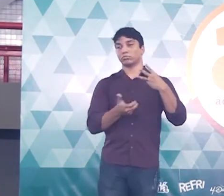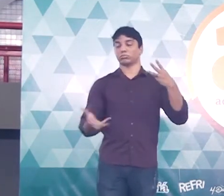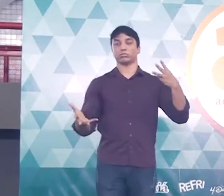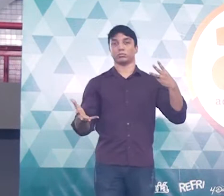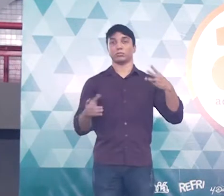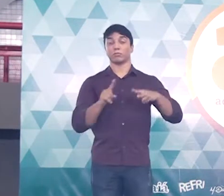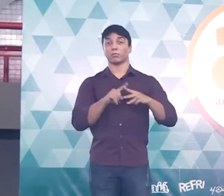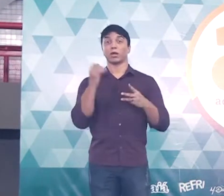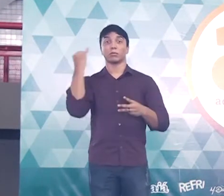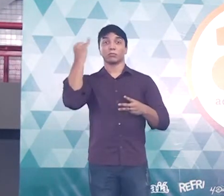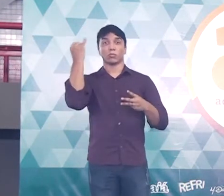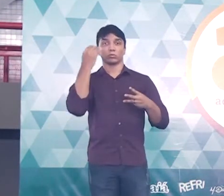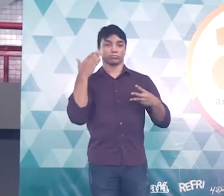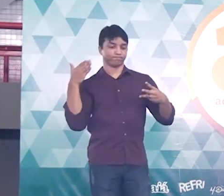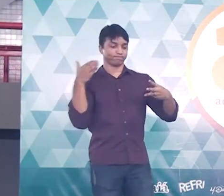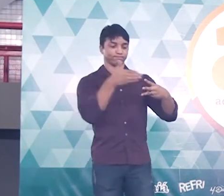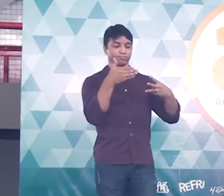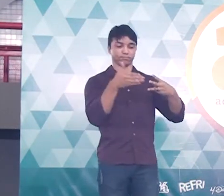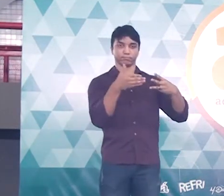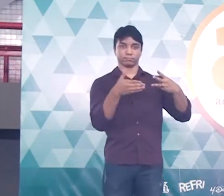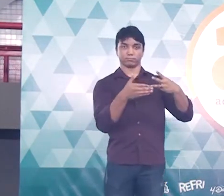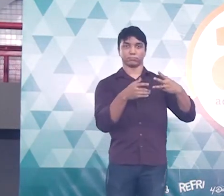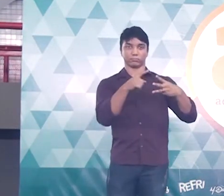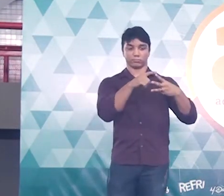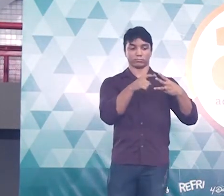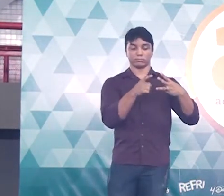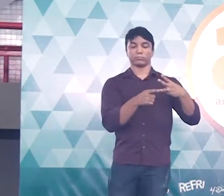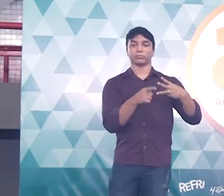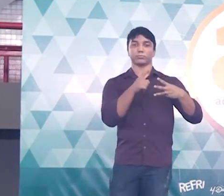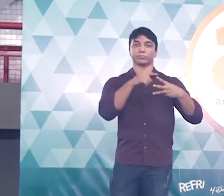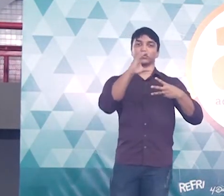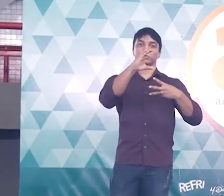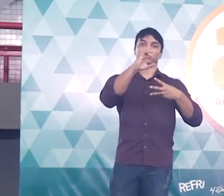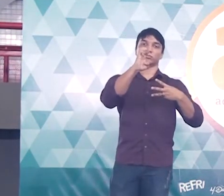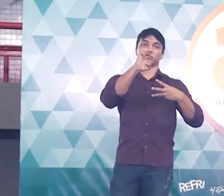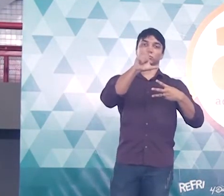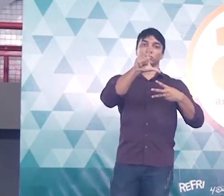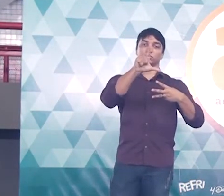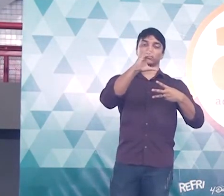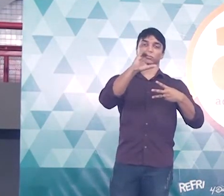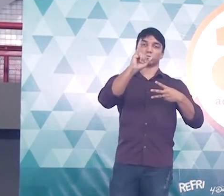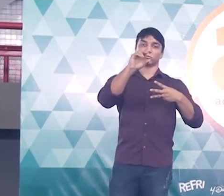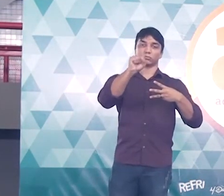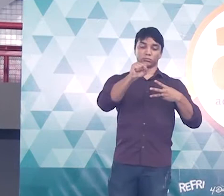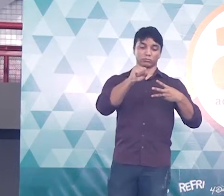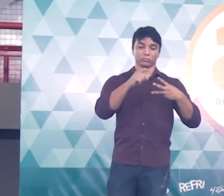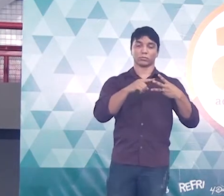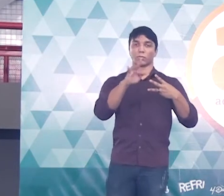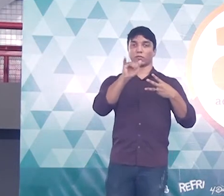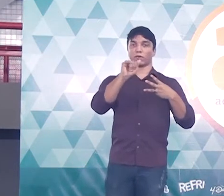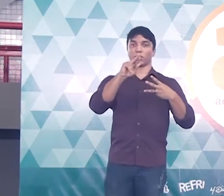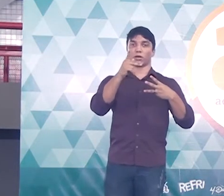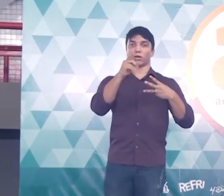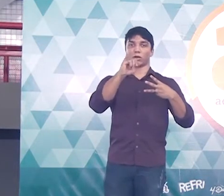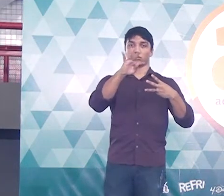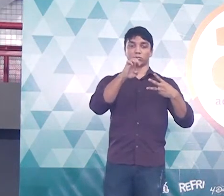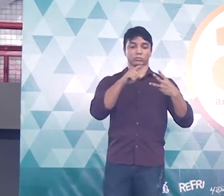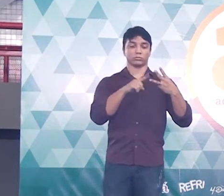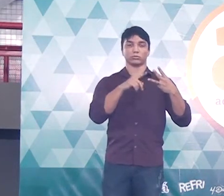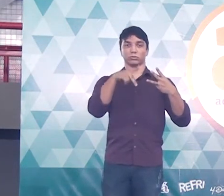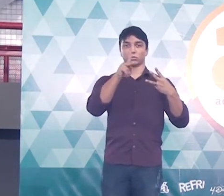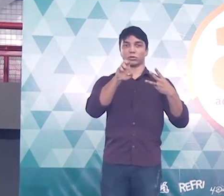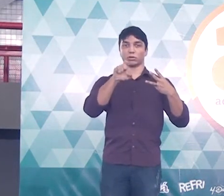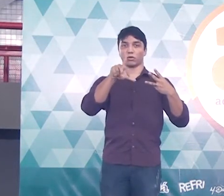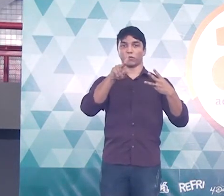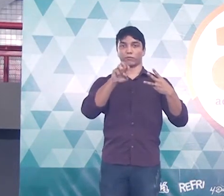mundo, mas as 3 escalas fundamentais, que são a Celsius, a Fahrenheit e a Kelvin.